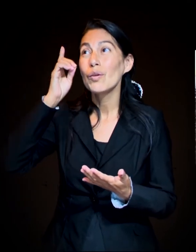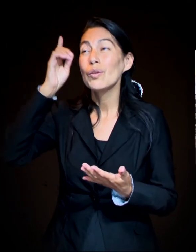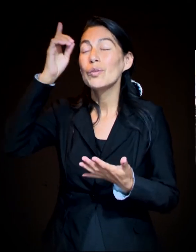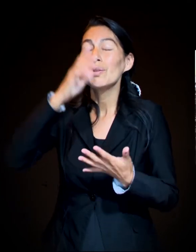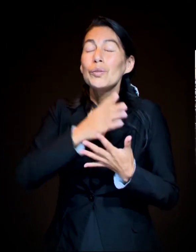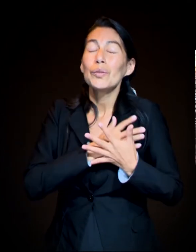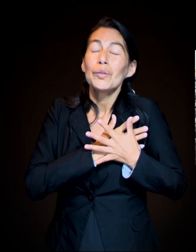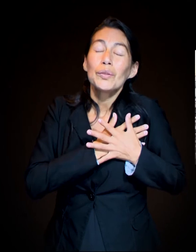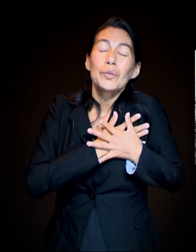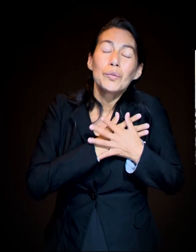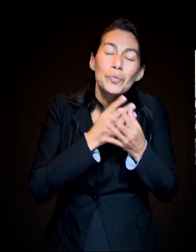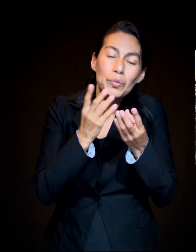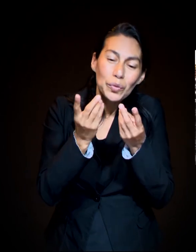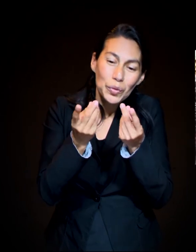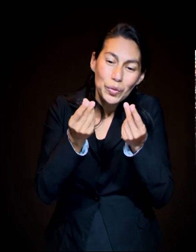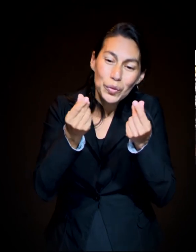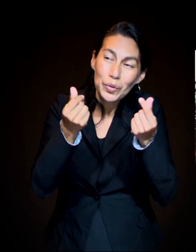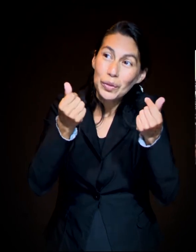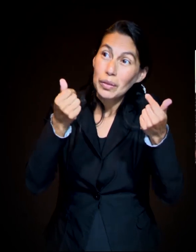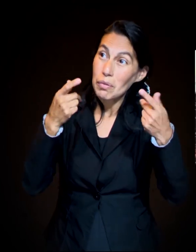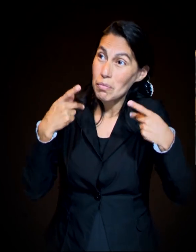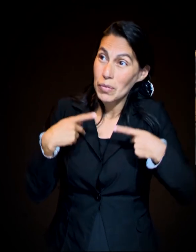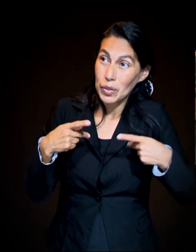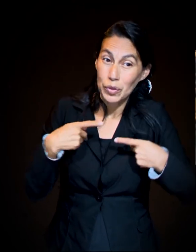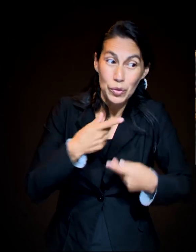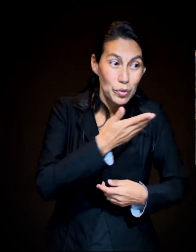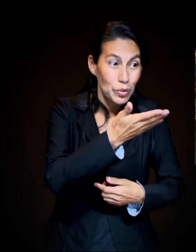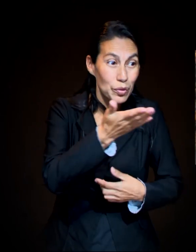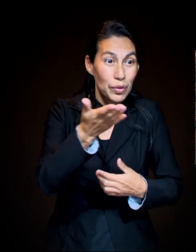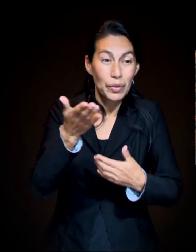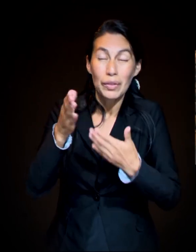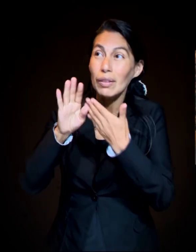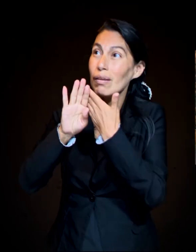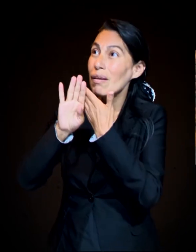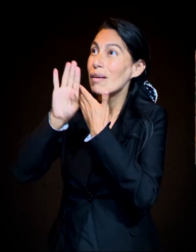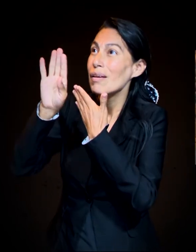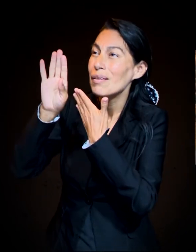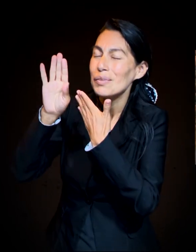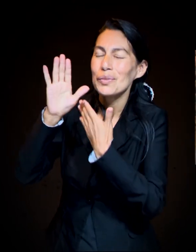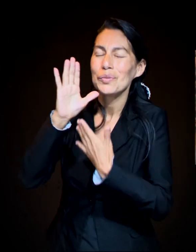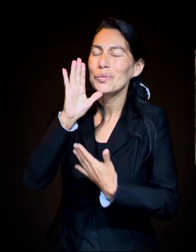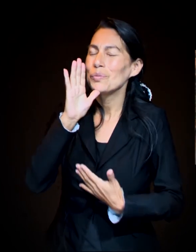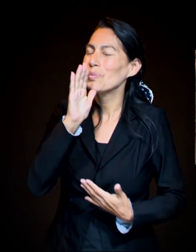Dios, es tan dulce tu amor que no se puede evitar.